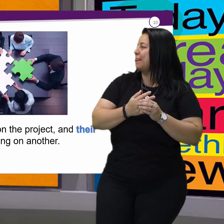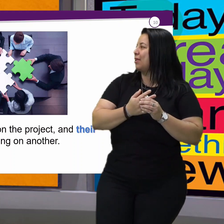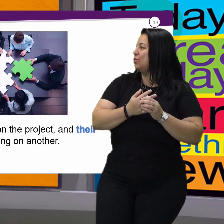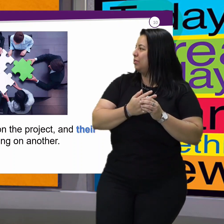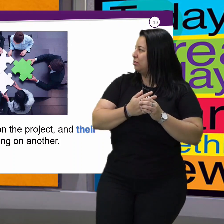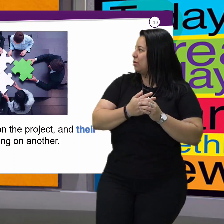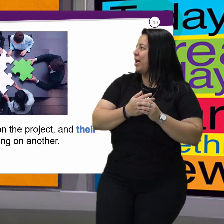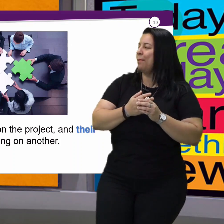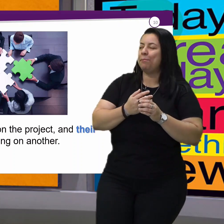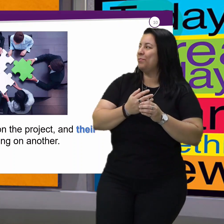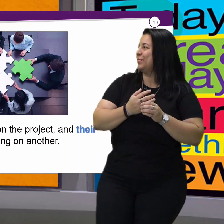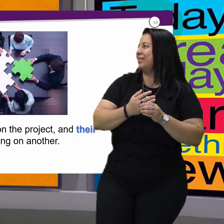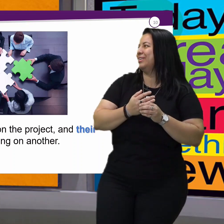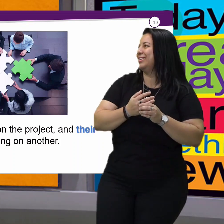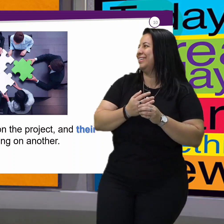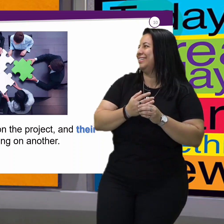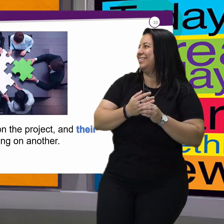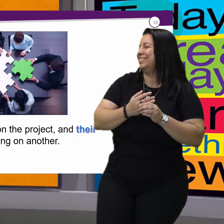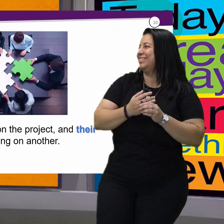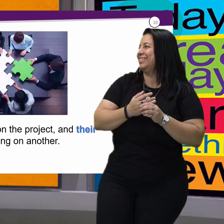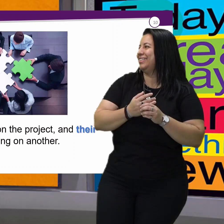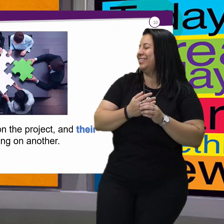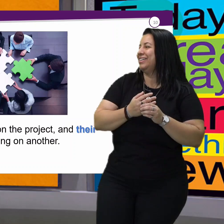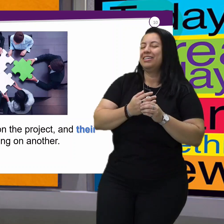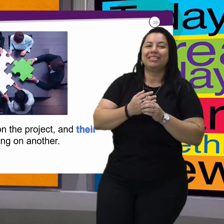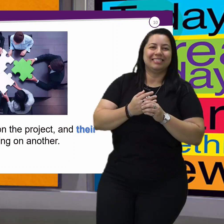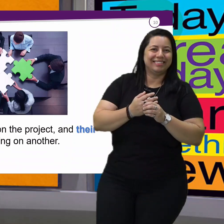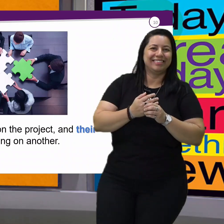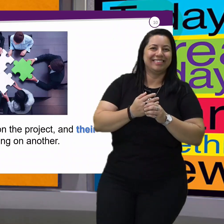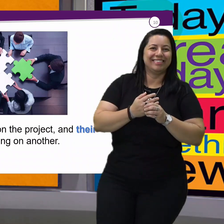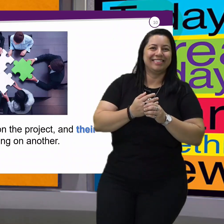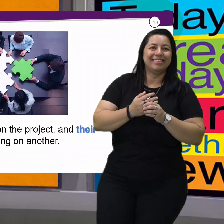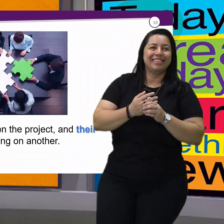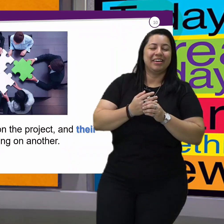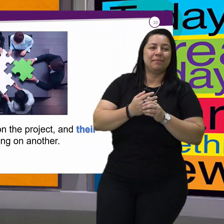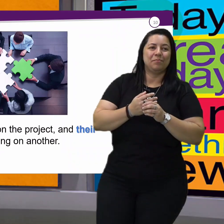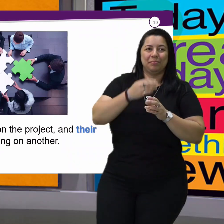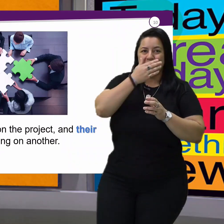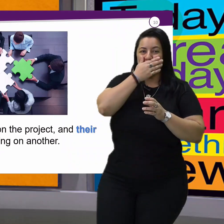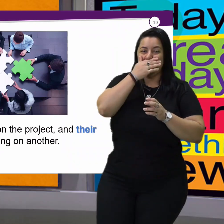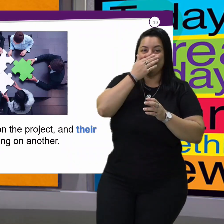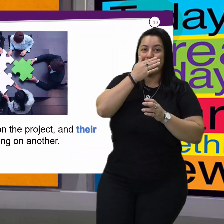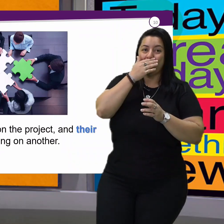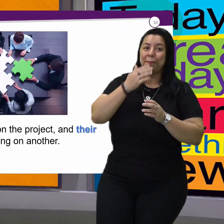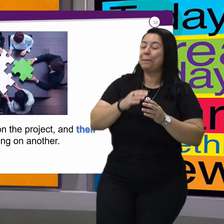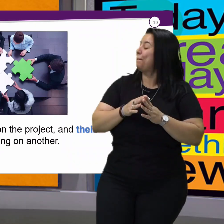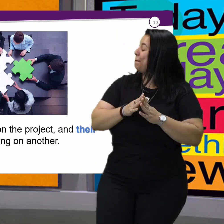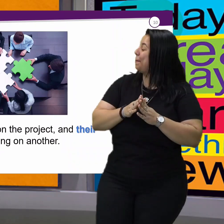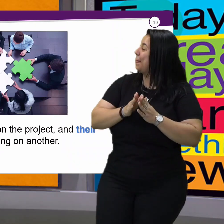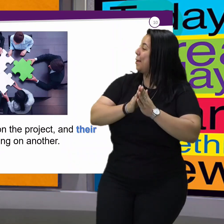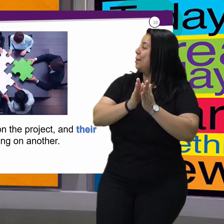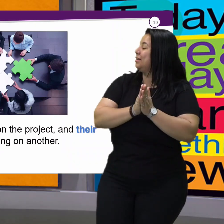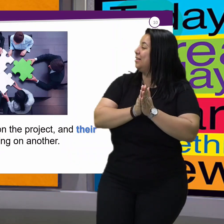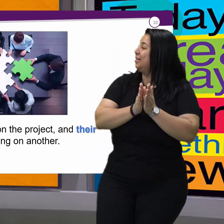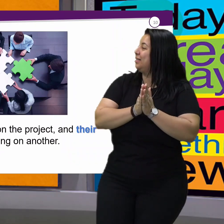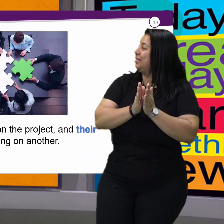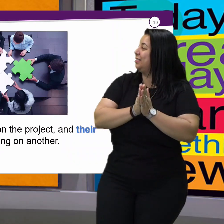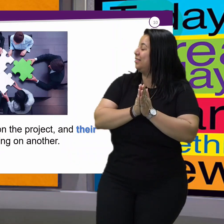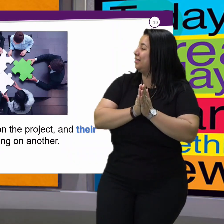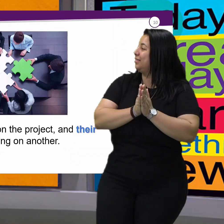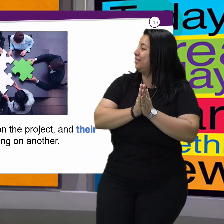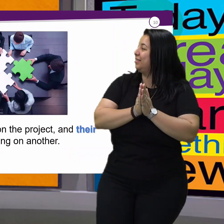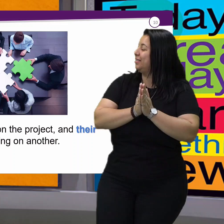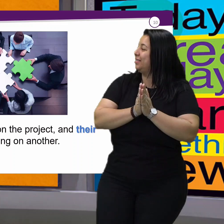doente. Nossa, qual é a... Por que eu tô falando que o cachorro tá doente? Mas enfim, meu cachorro está feliz, melhor dizendo, né? Meu cachorro está feliz. Aí